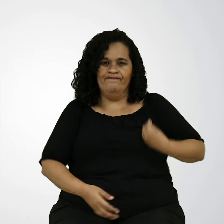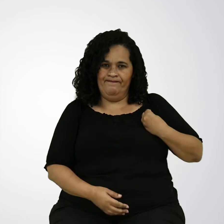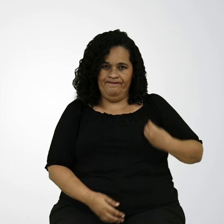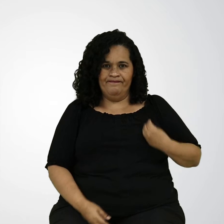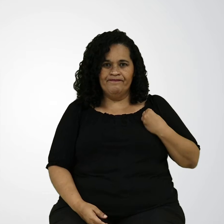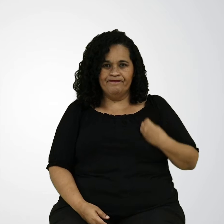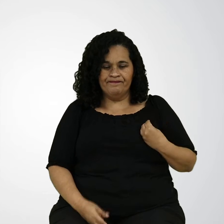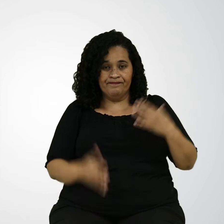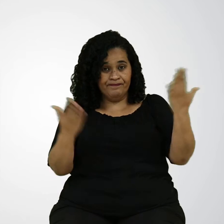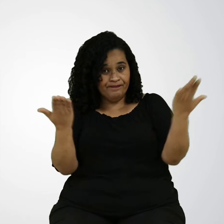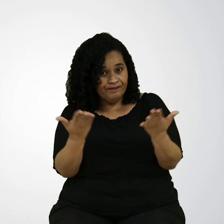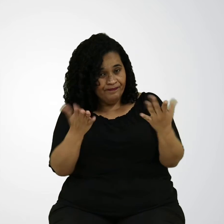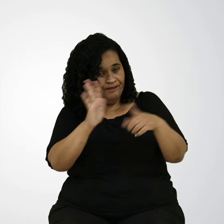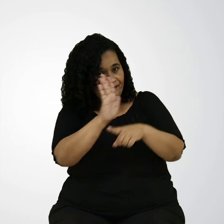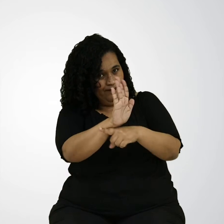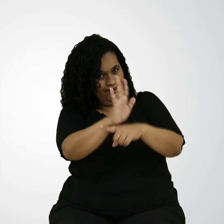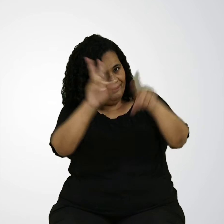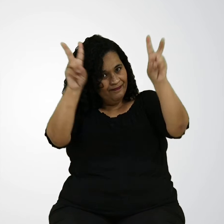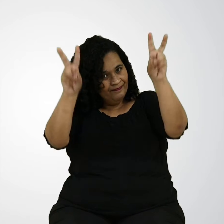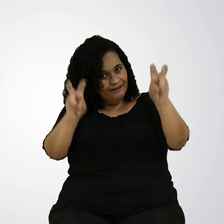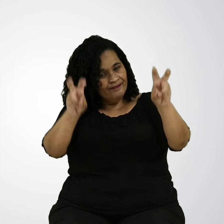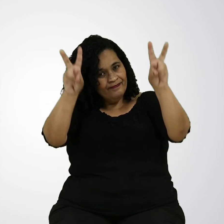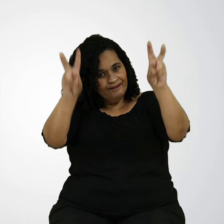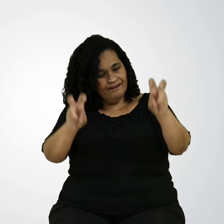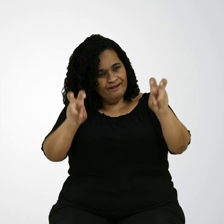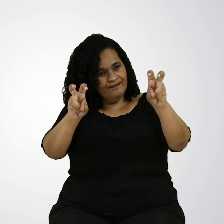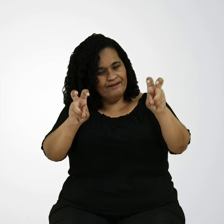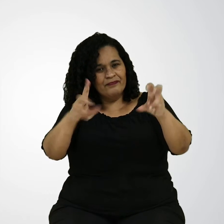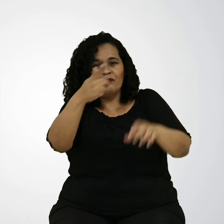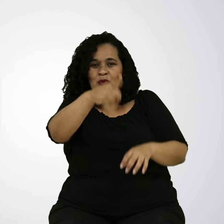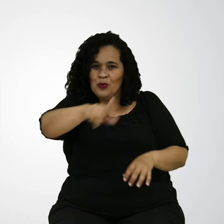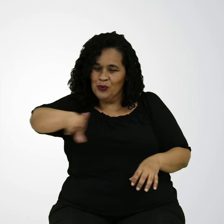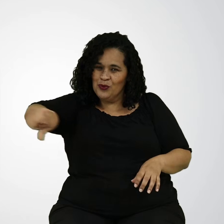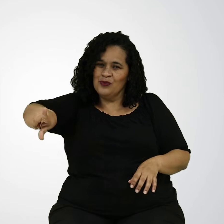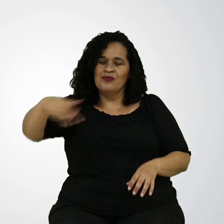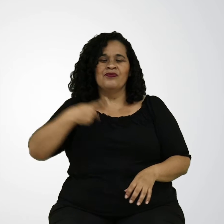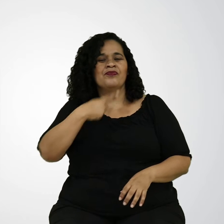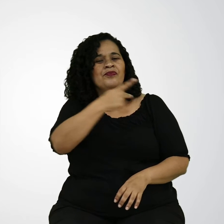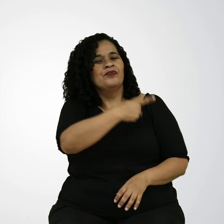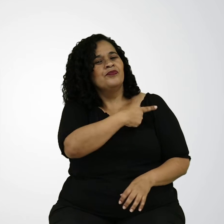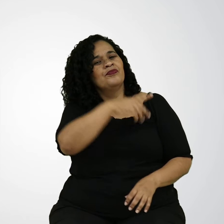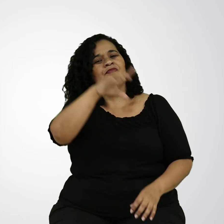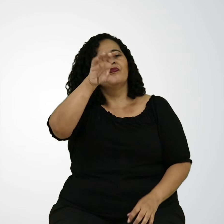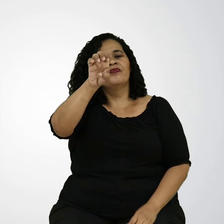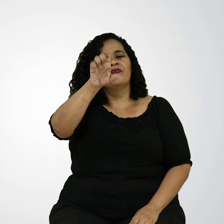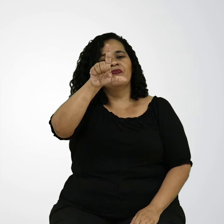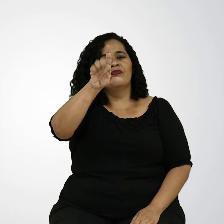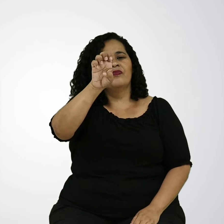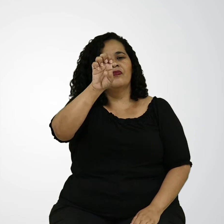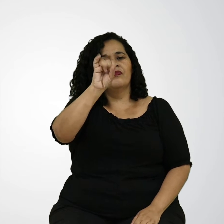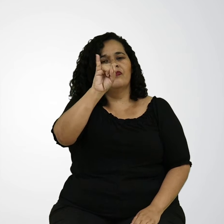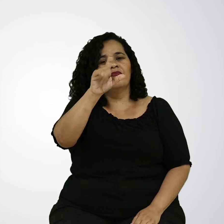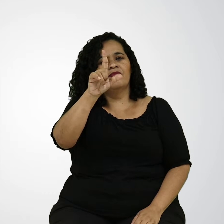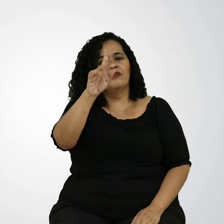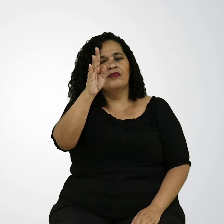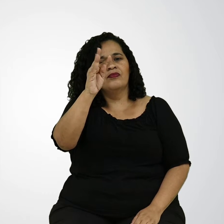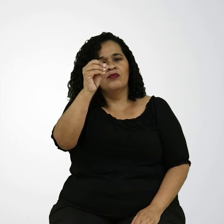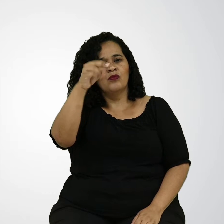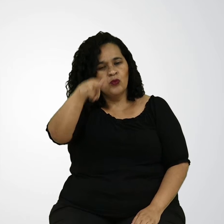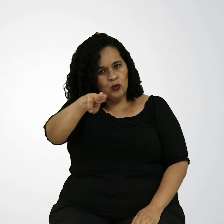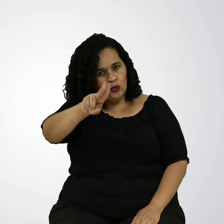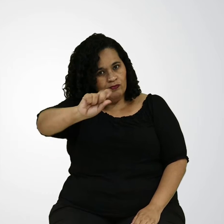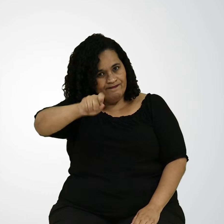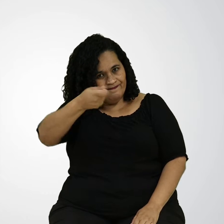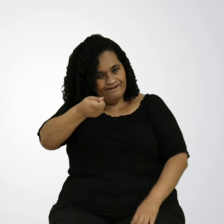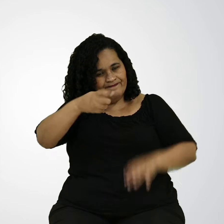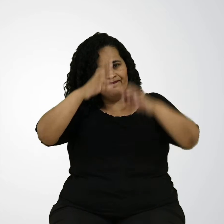nos ajudar então nesse tema, está aqui mais uma vez conosco o pastor Eleilto. Pastor Eleilto, seja bem-vindo mais uma vez